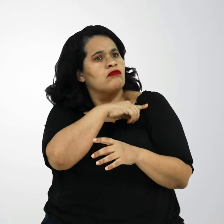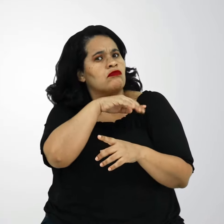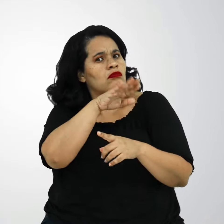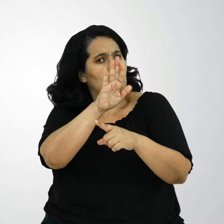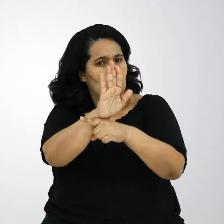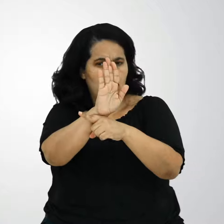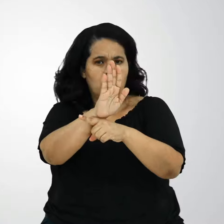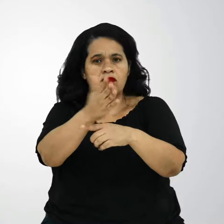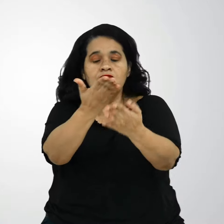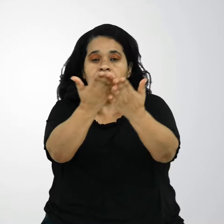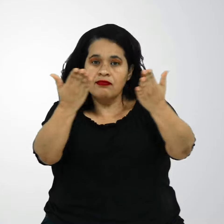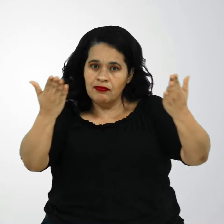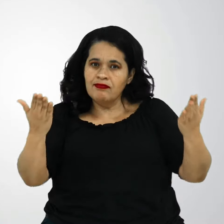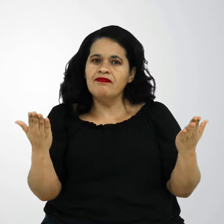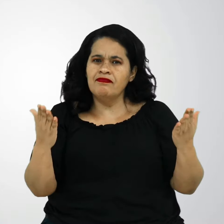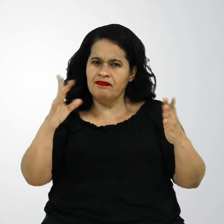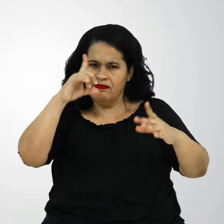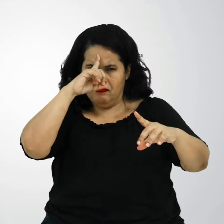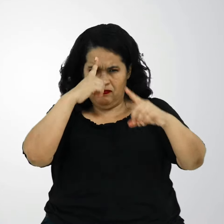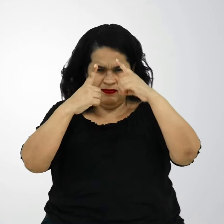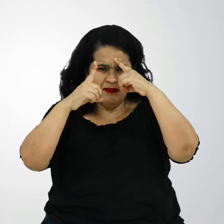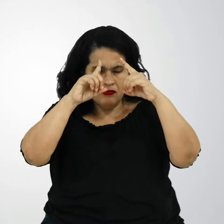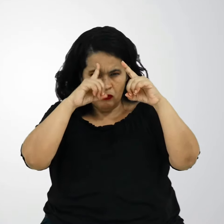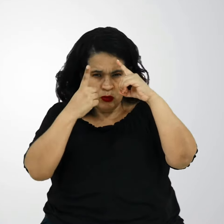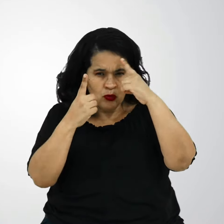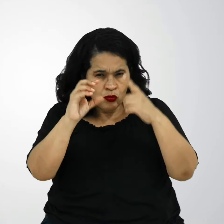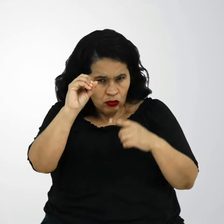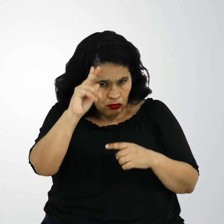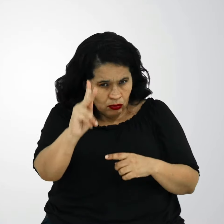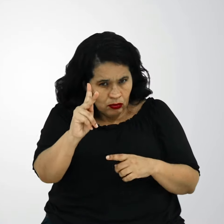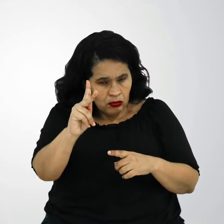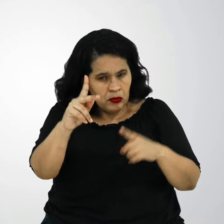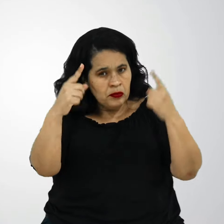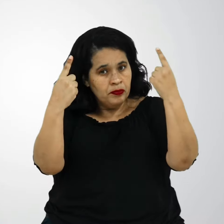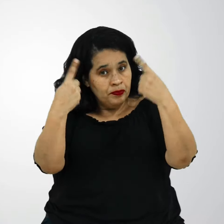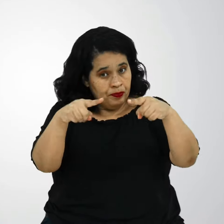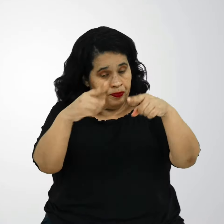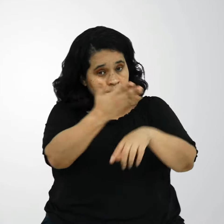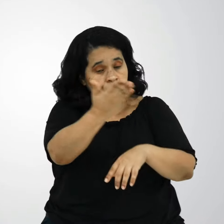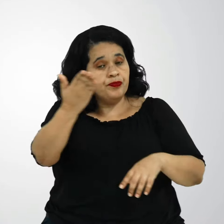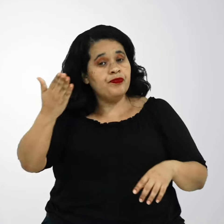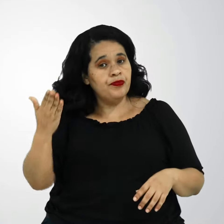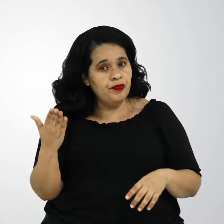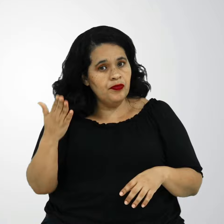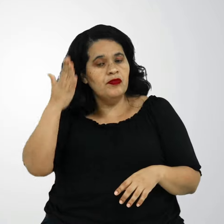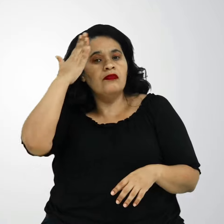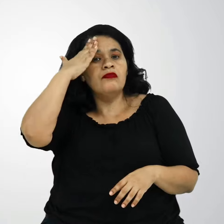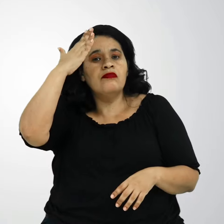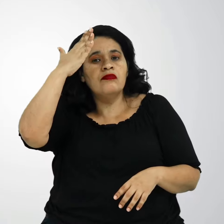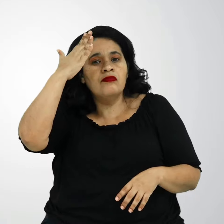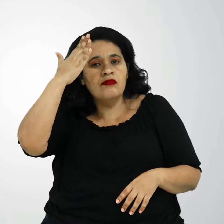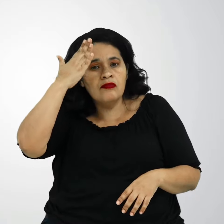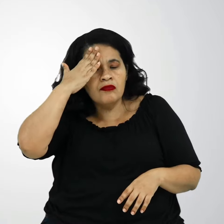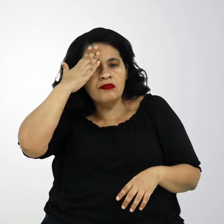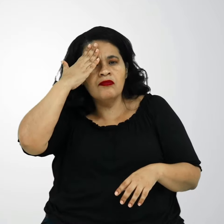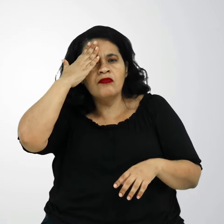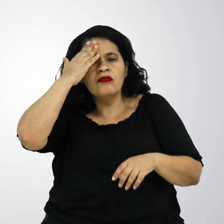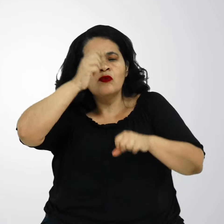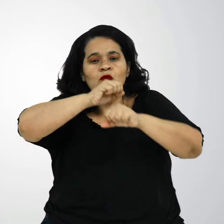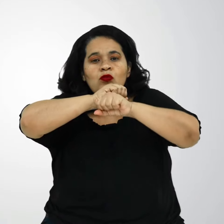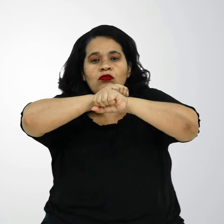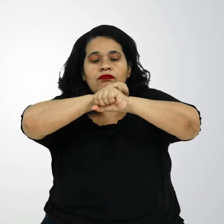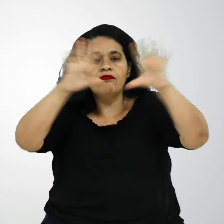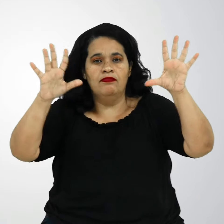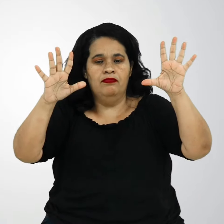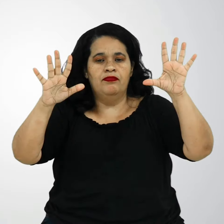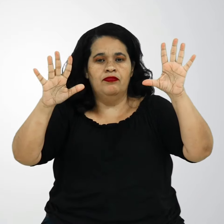pesquisa, o estudo sobre isso. Então, desafiar você a procurar, a buscar o entendimento correto